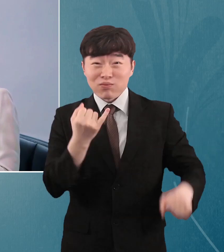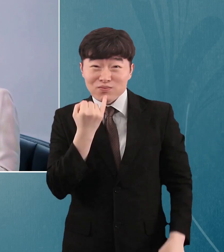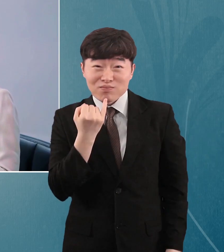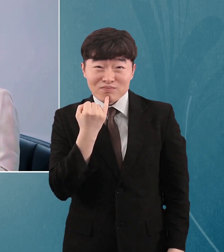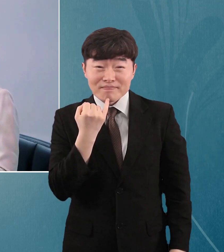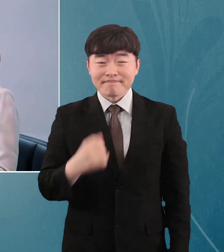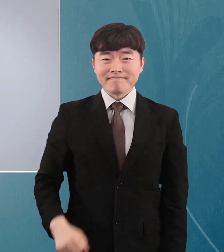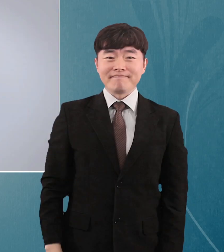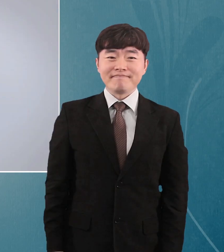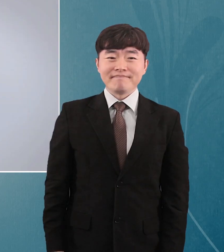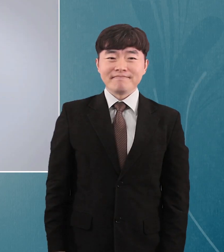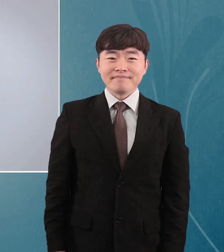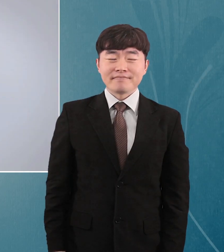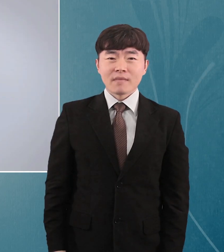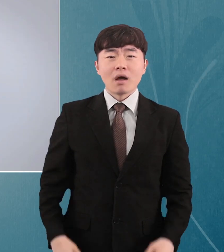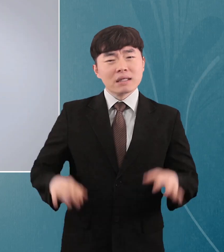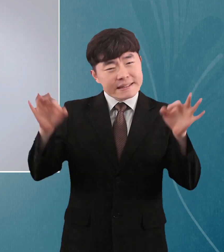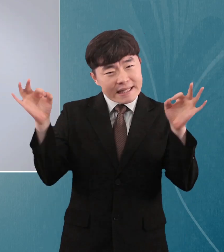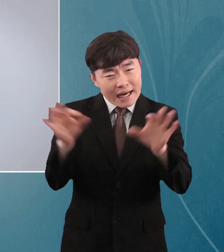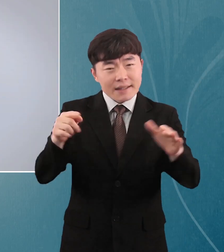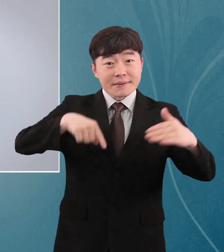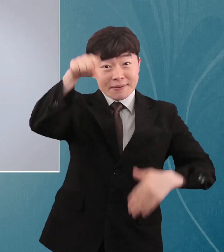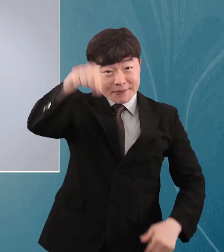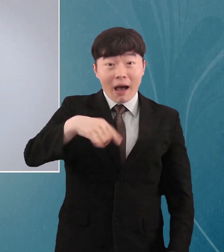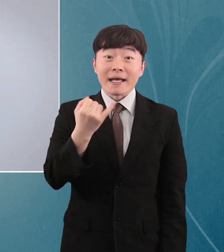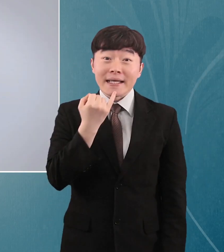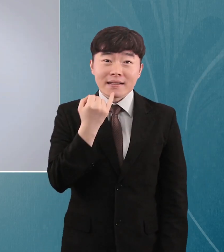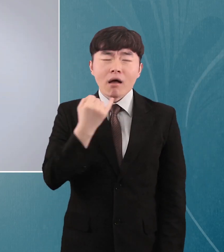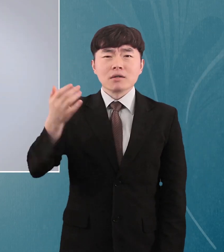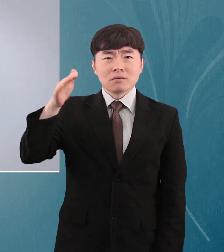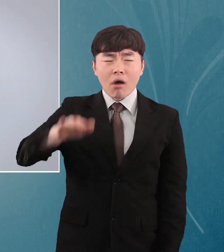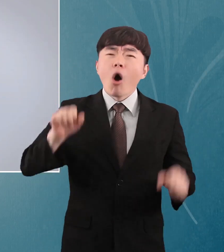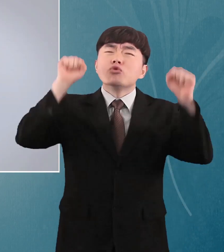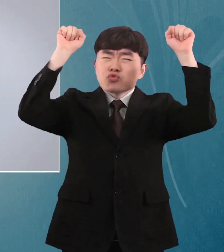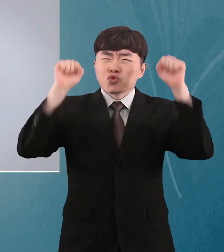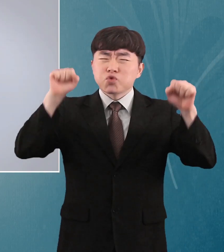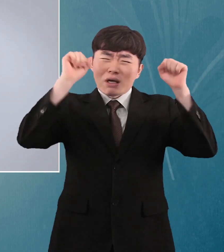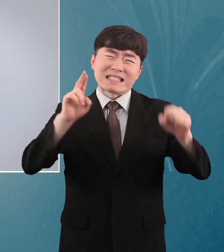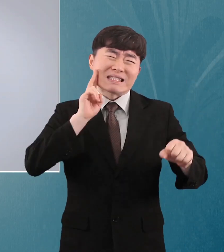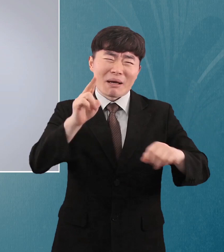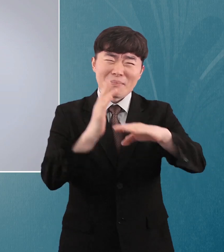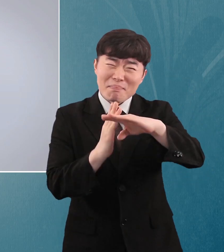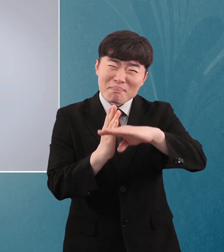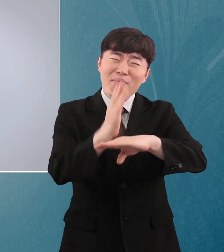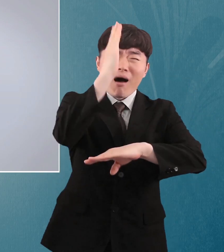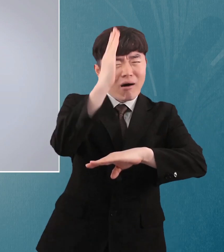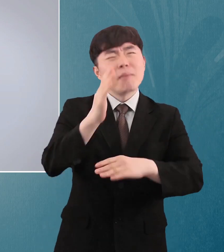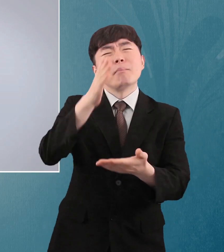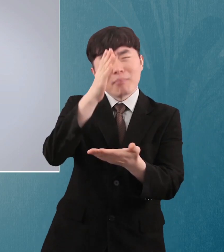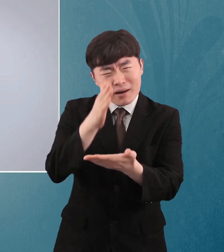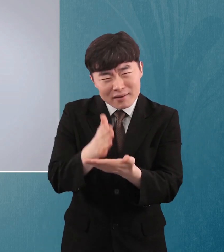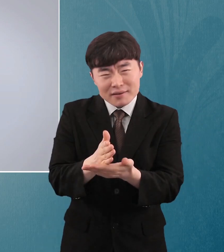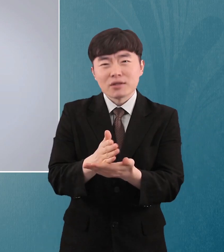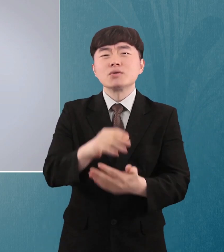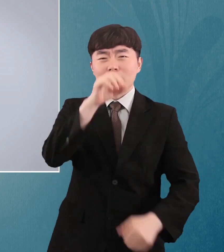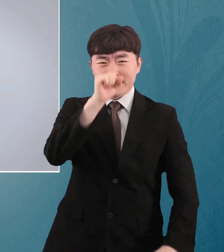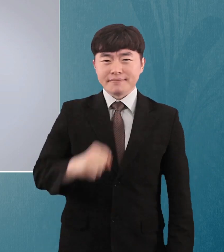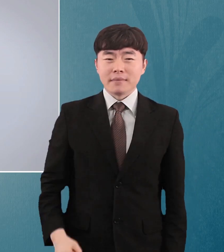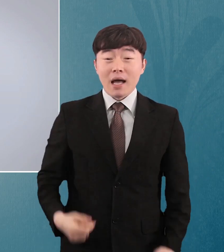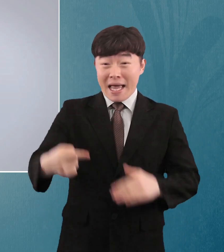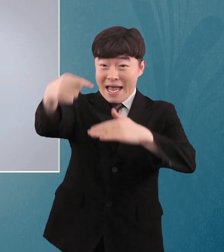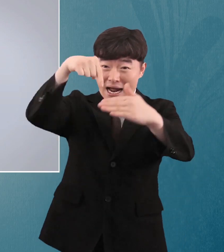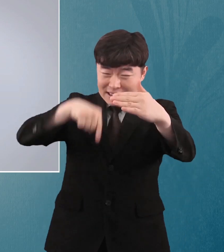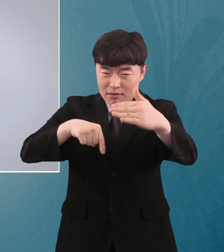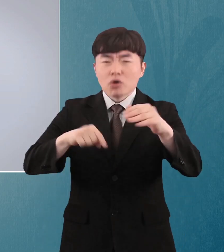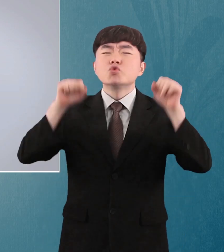알고 싶습니다. 가벼운 외출은 상관없습니다만 심한 운동 등 과격한 야외 활동은 삼가하고 실내